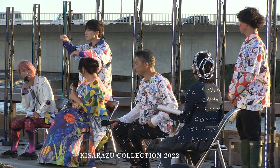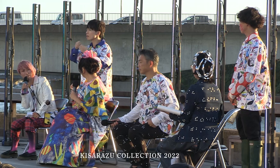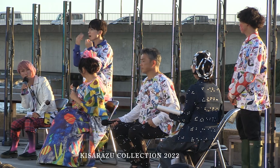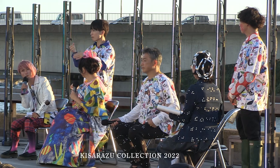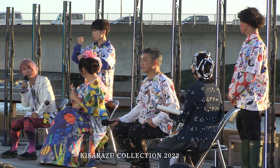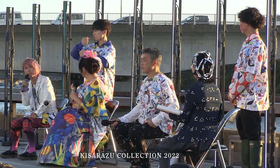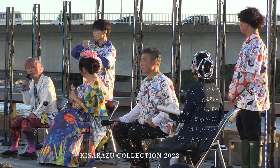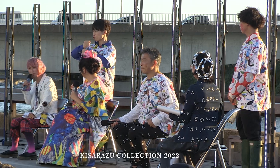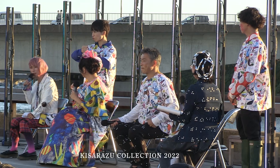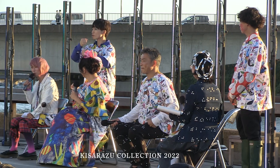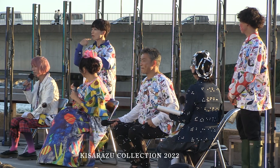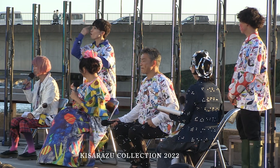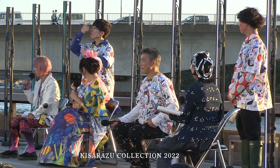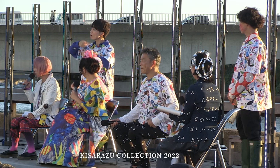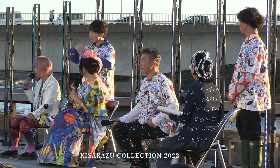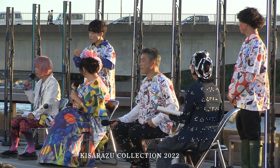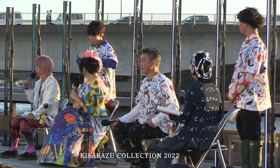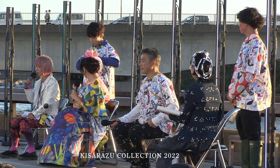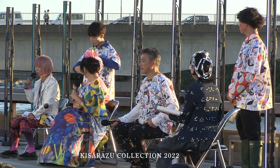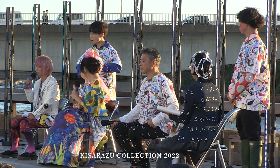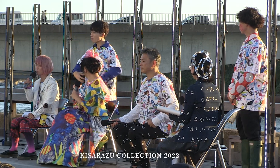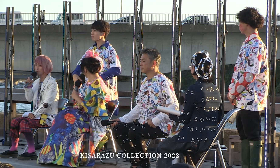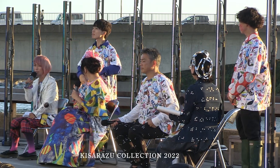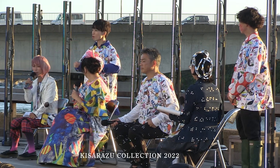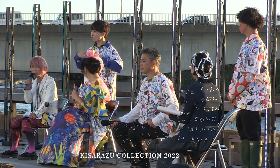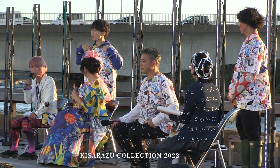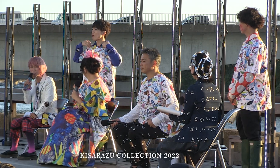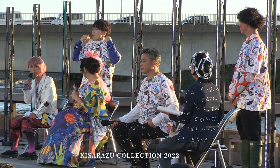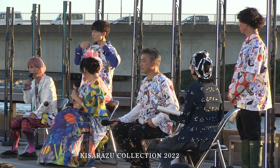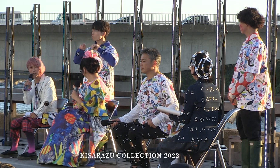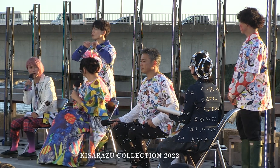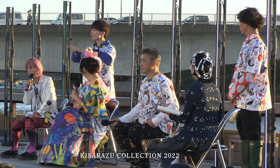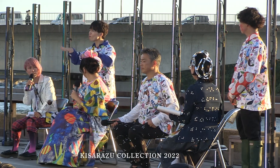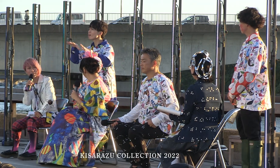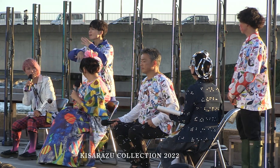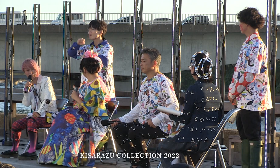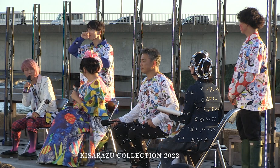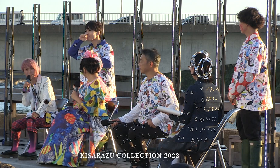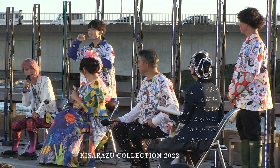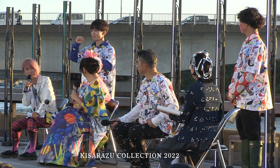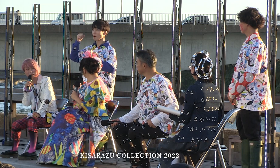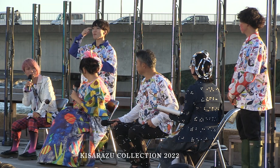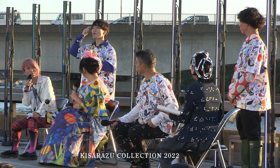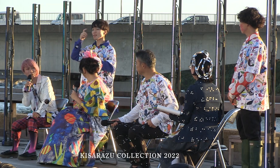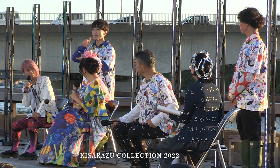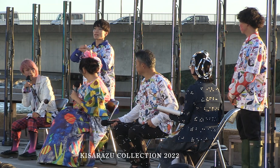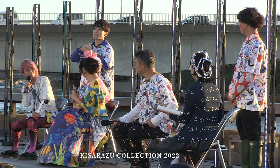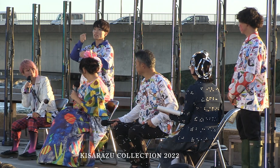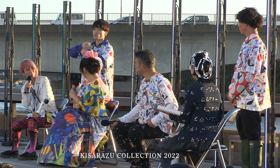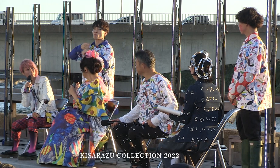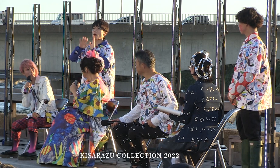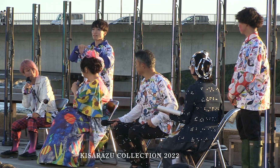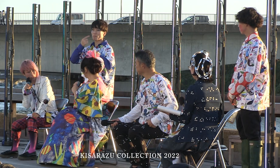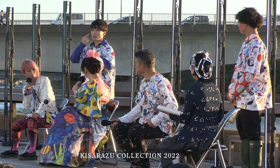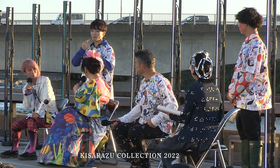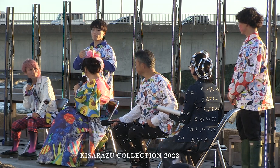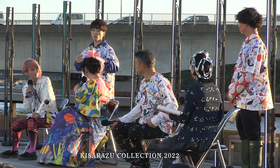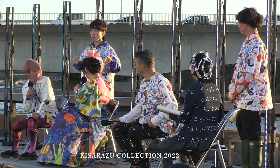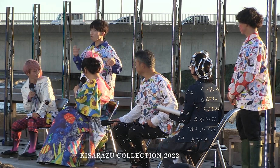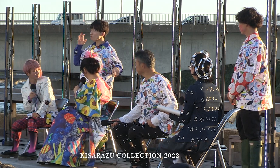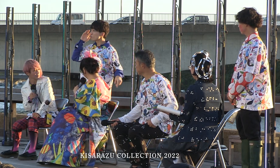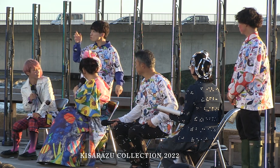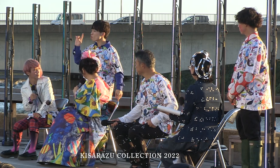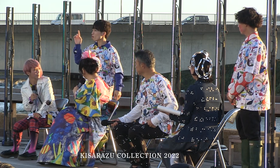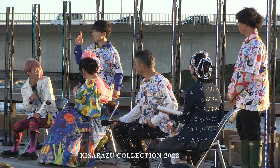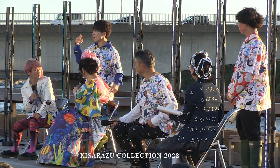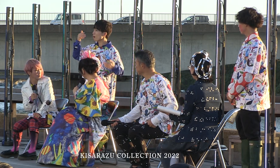顔が服になって、こうやってずっと広まっていったら素敵だなと思ってデザインさせていただきました。 すごく